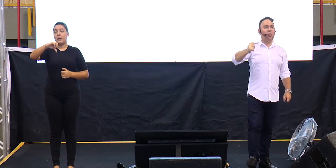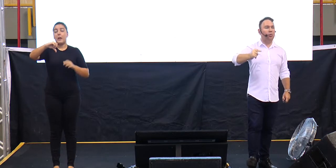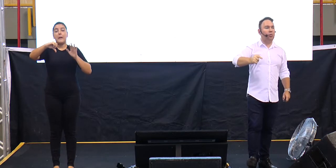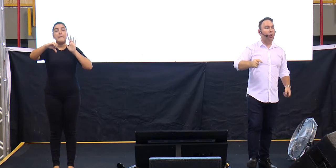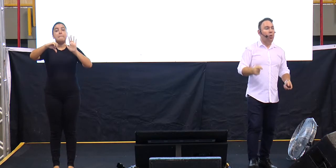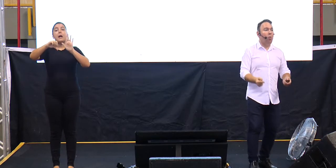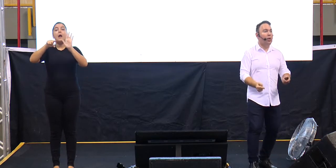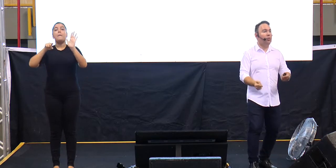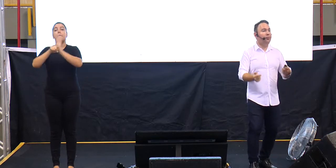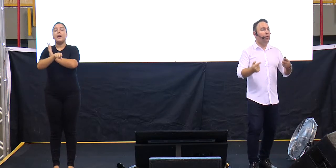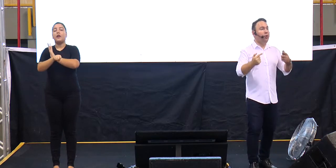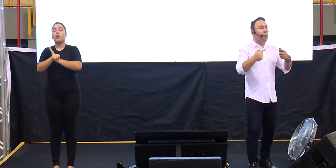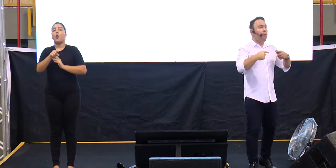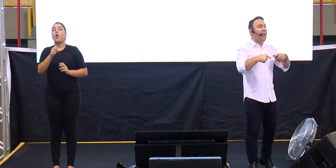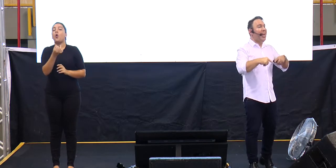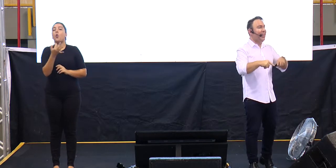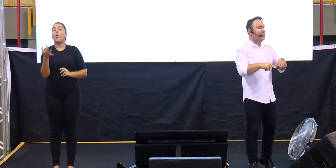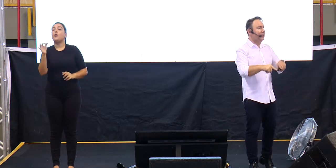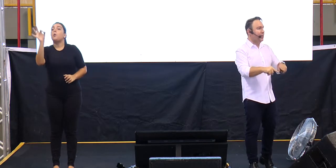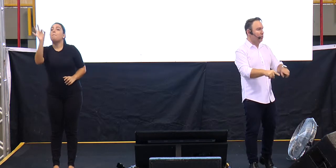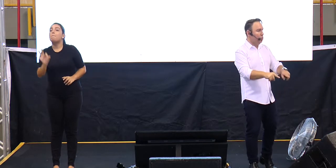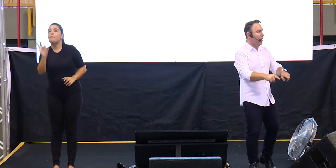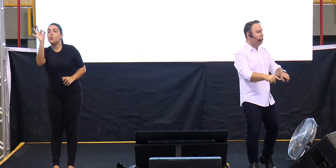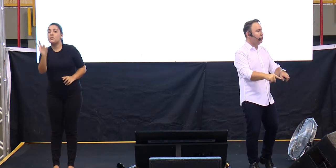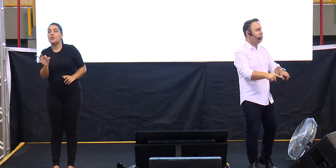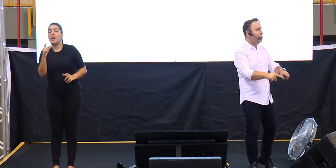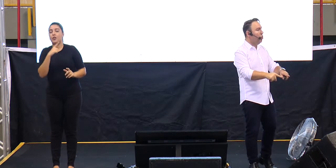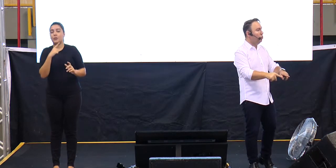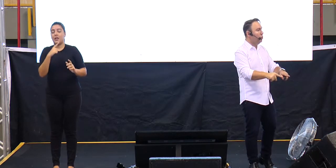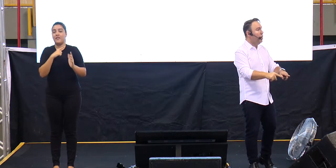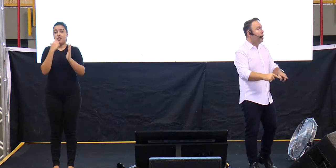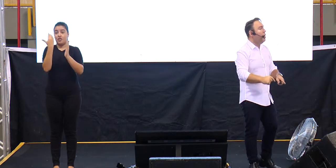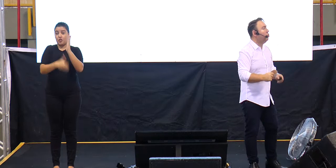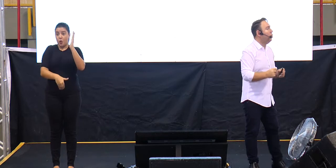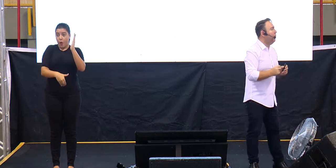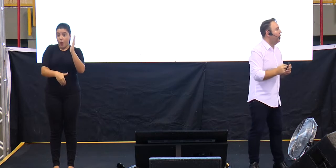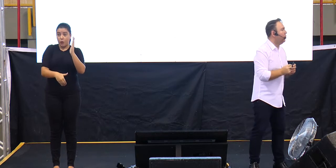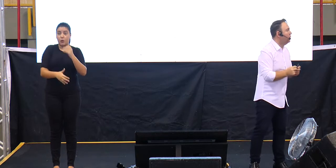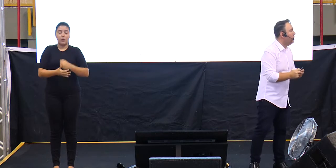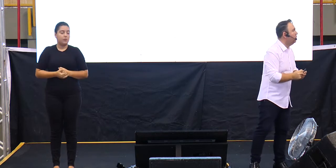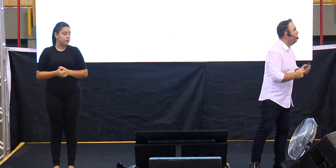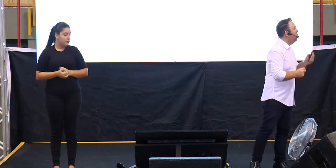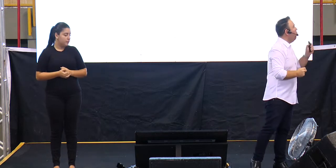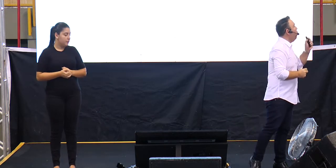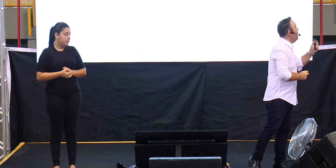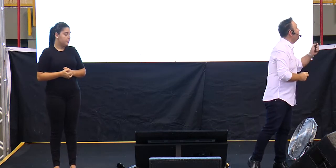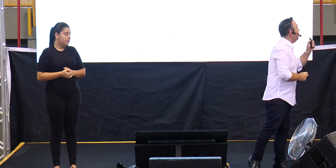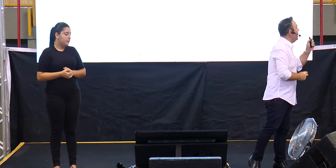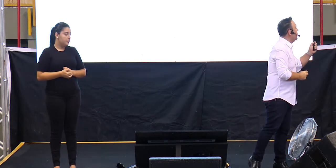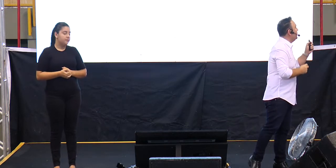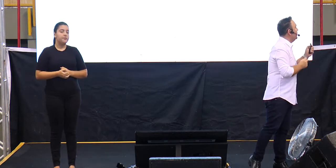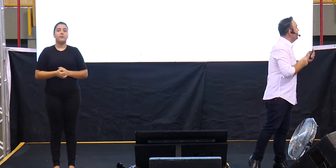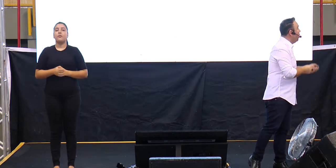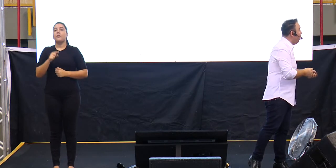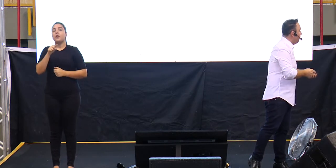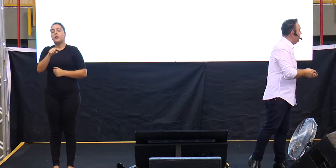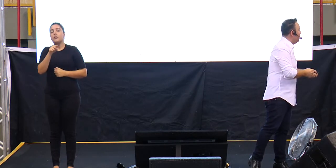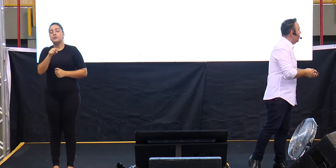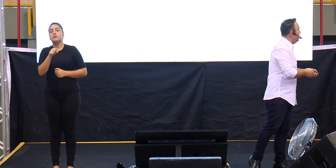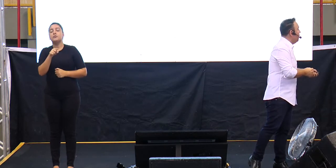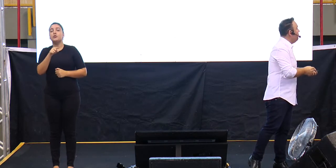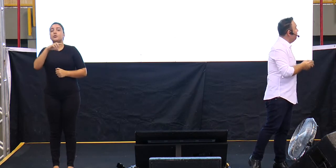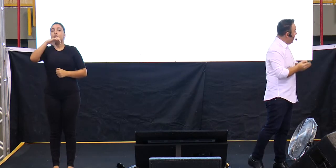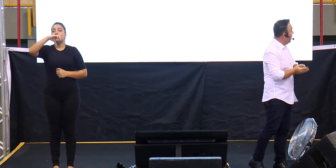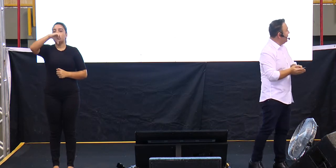eu pergunto quanto foi o percentual de desconto, eu estou perguntando quanto que esses